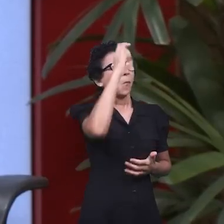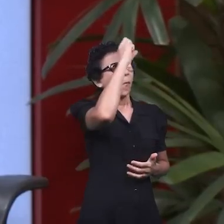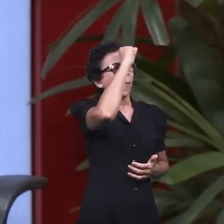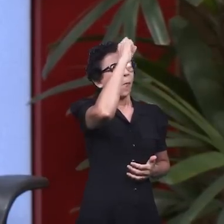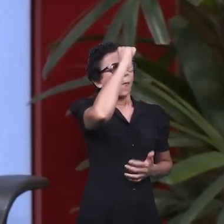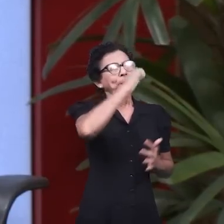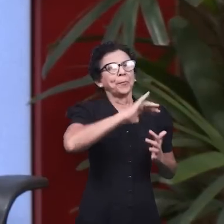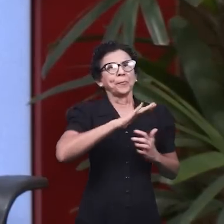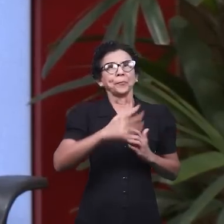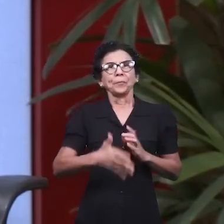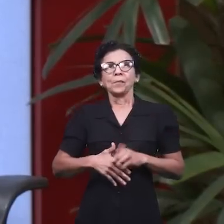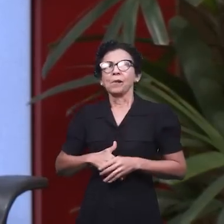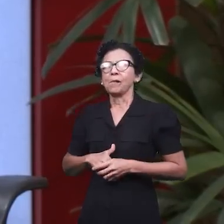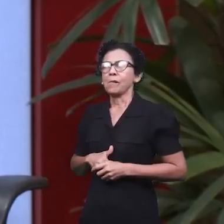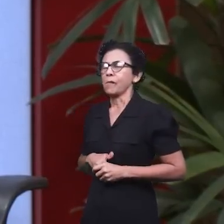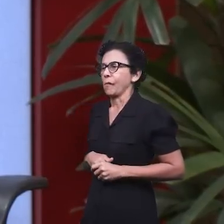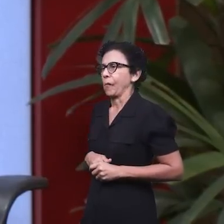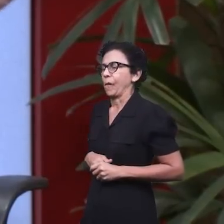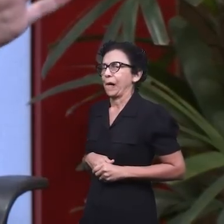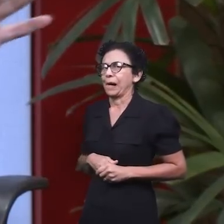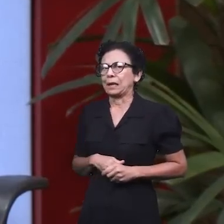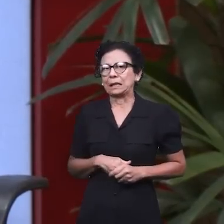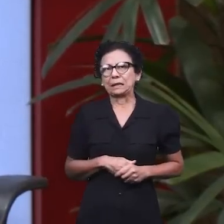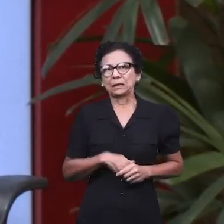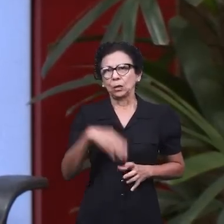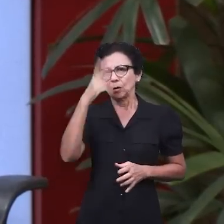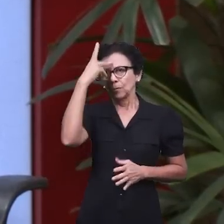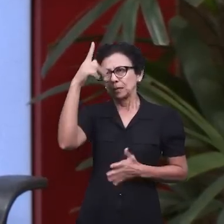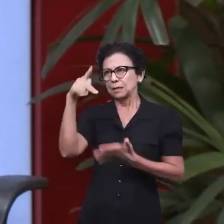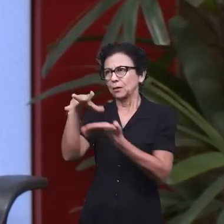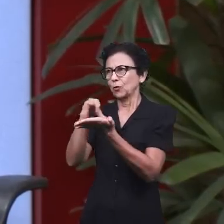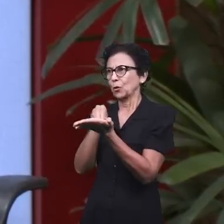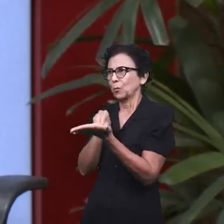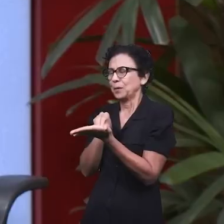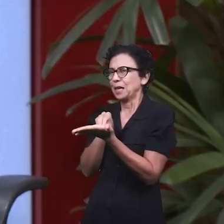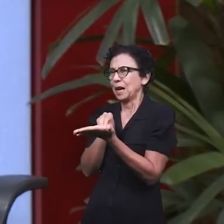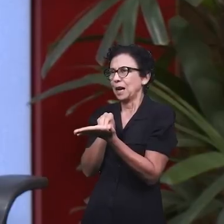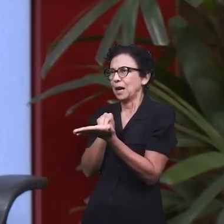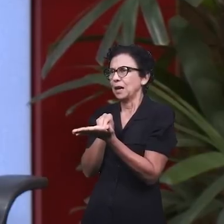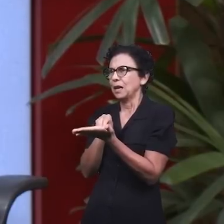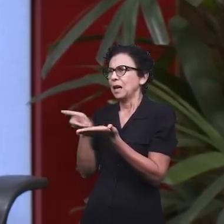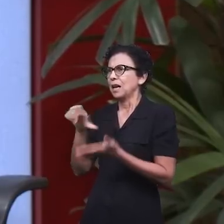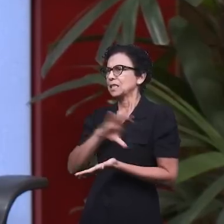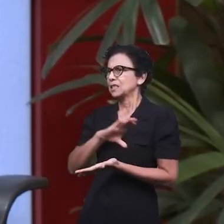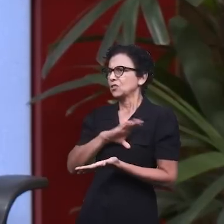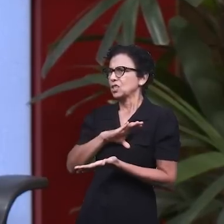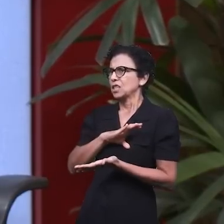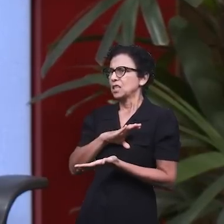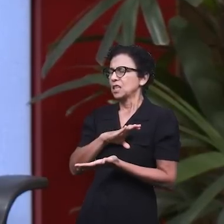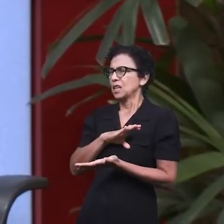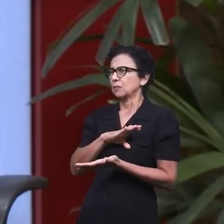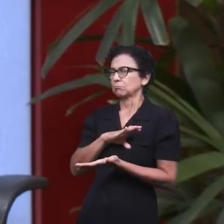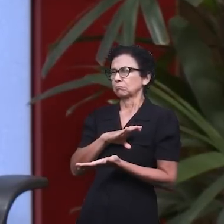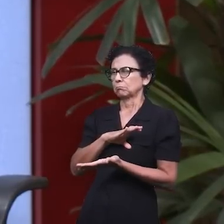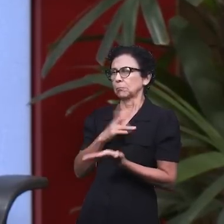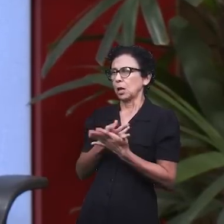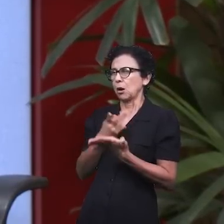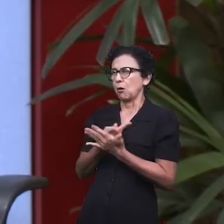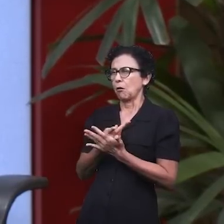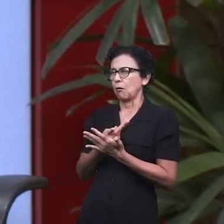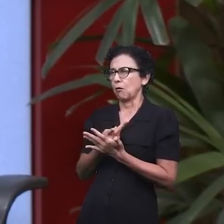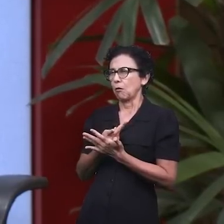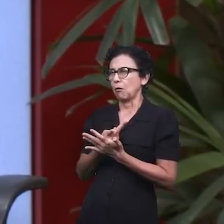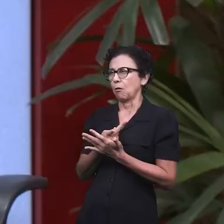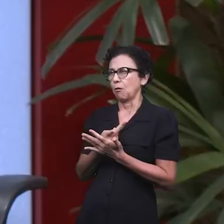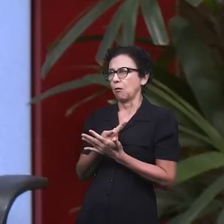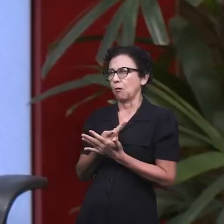tenho que interpretar igual. Não precisa. Cidinha interpretou totalmente diferente de mim, eu fiz errado. Não. Cada um vai ter um jeito de interpretar, até